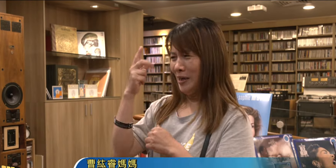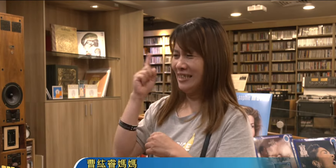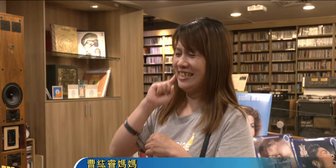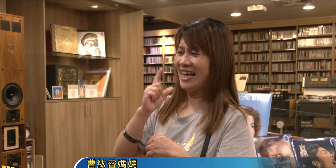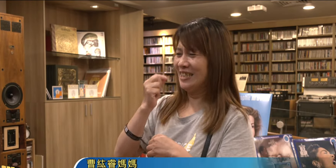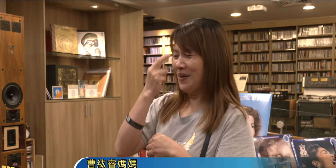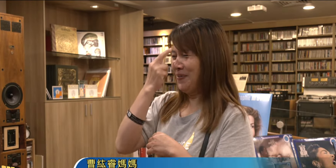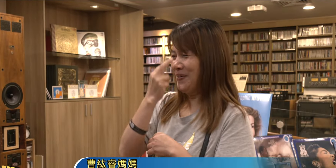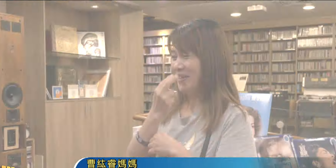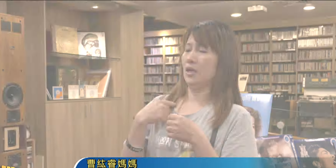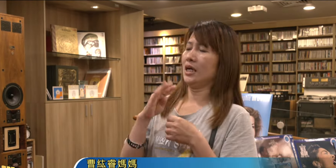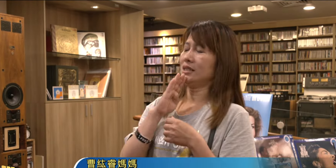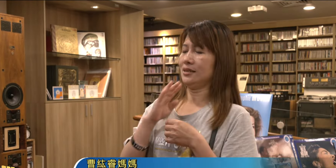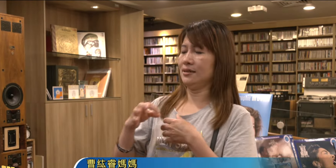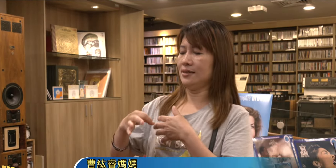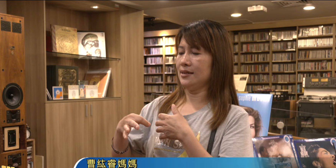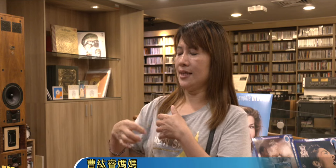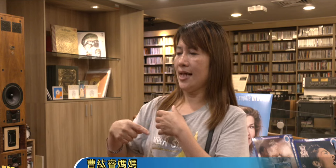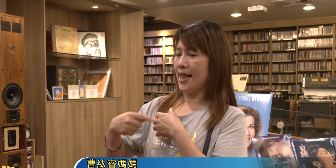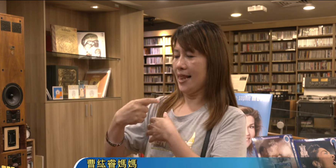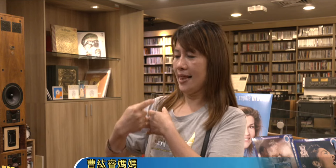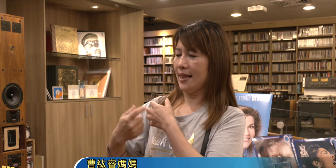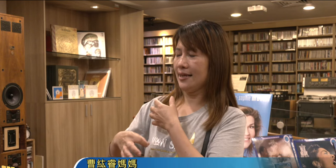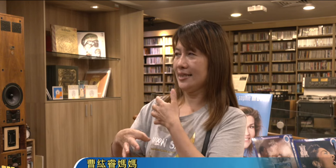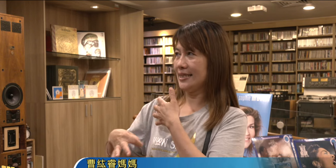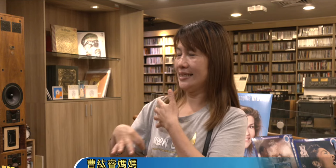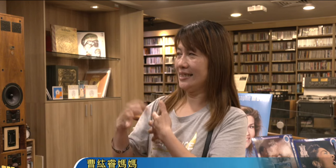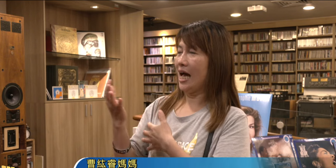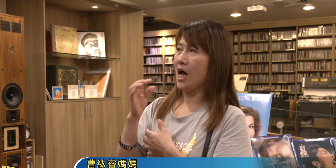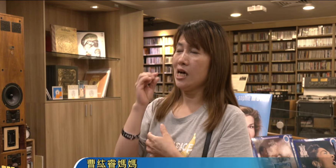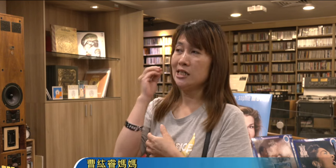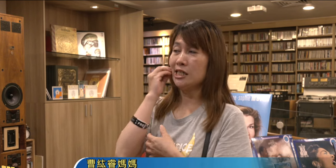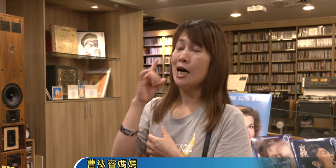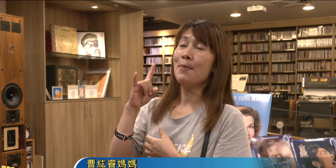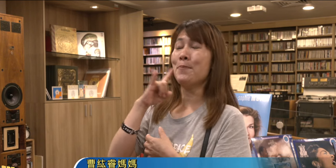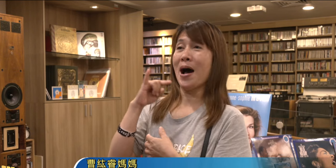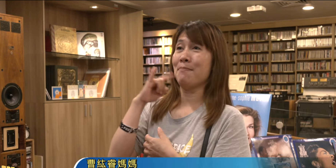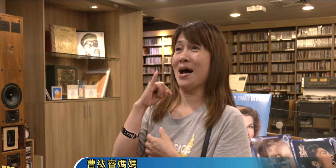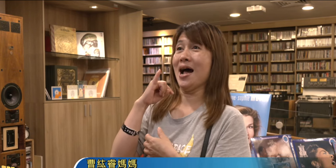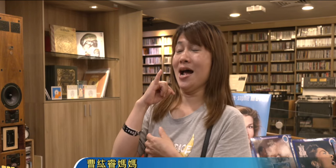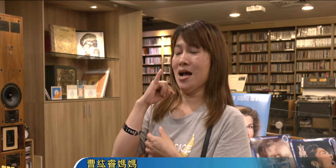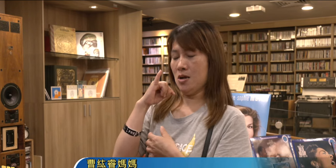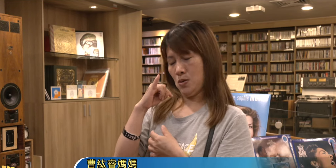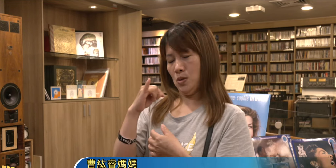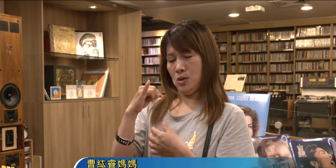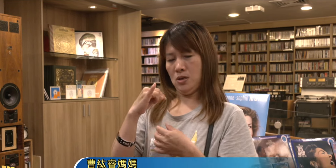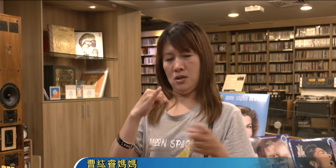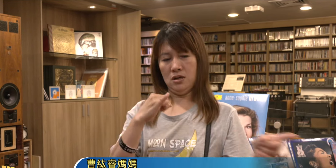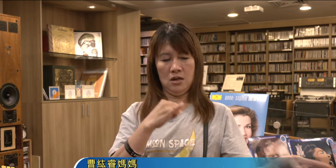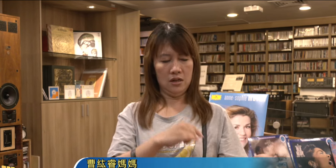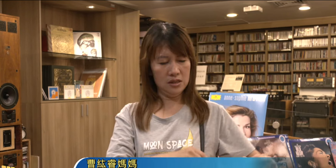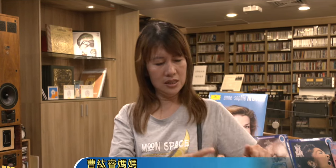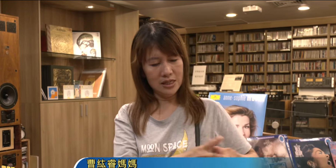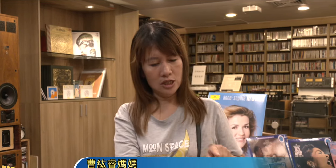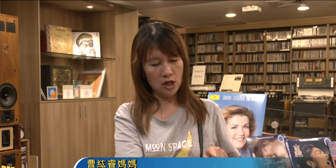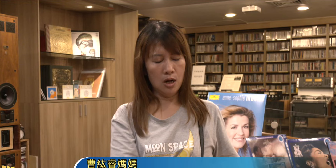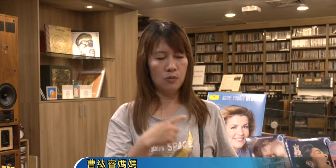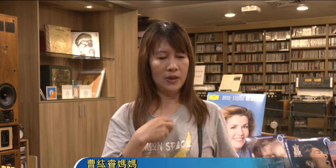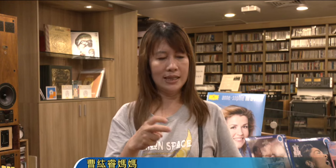很感动，我差点要哭了。我是单亲妈妈，从小照顾她